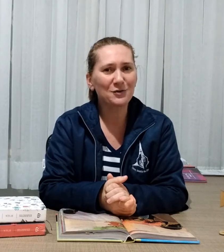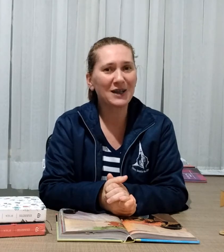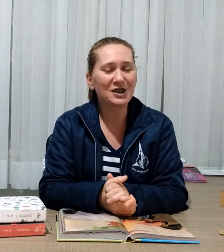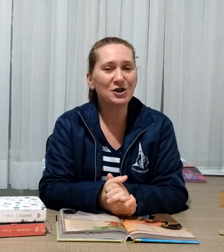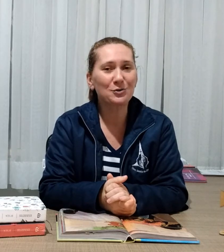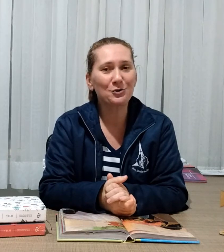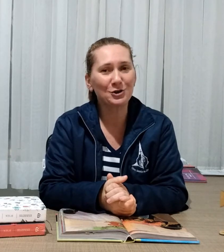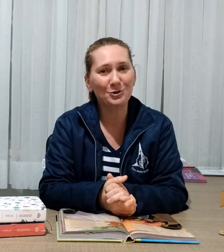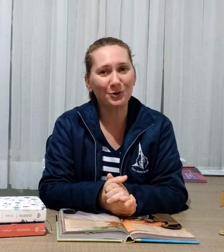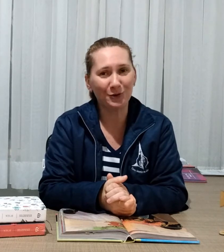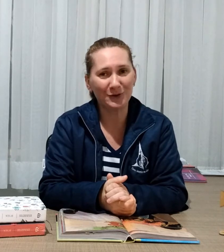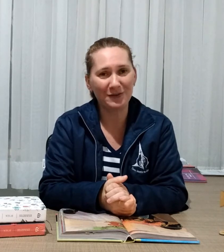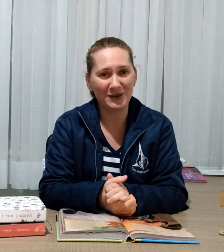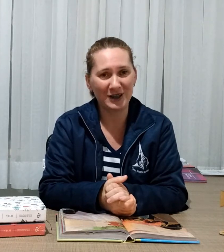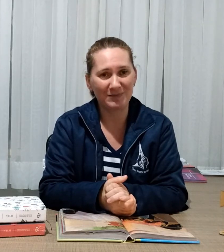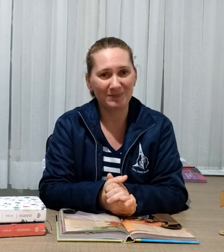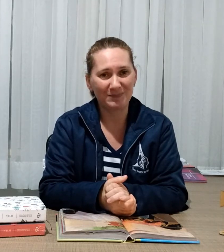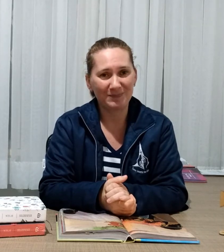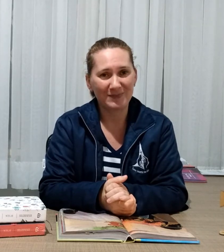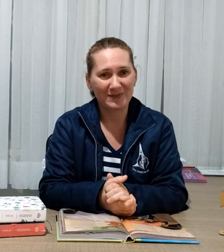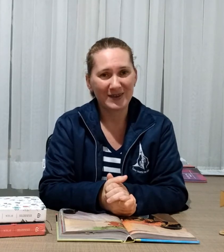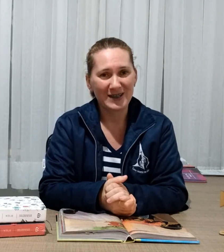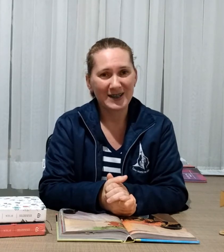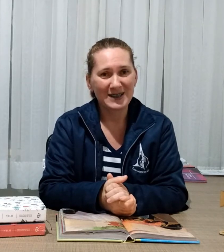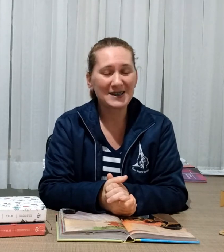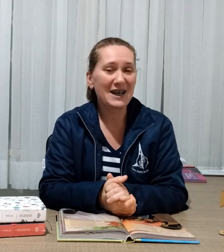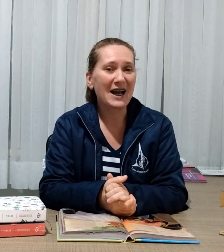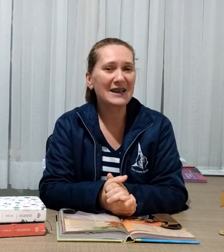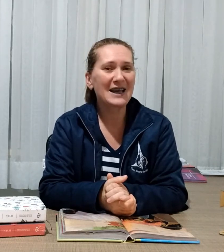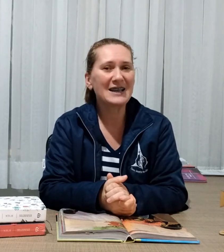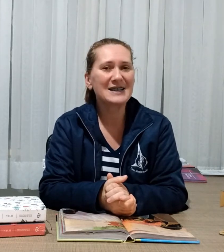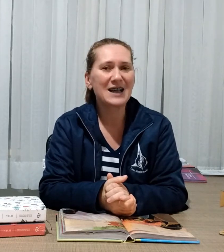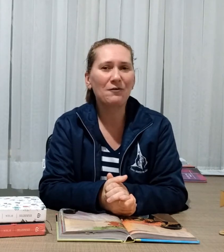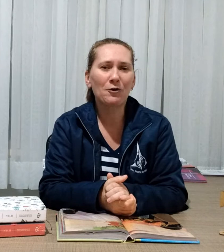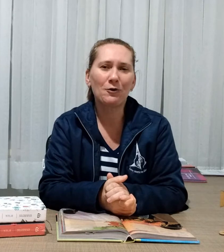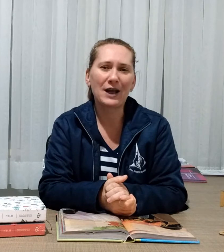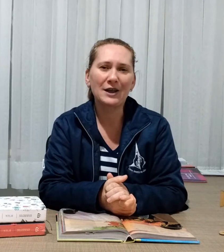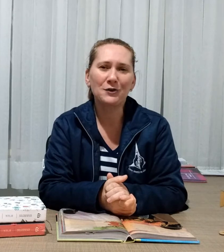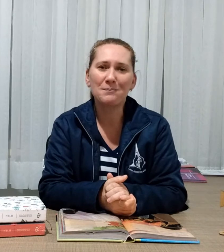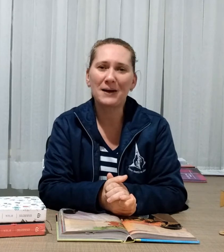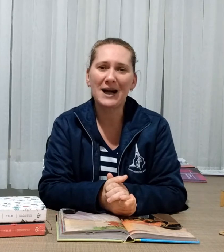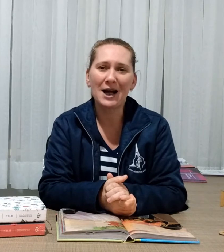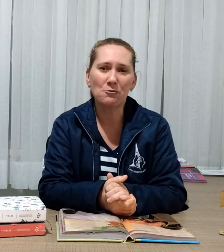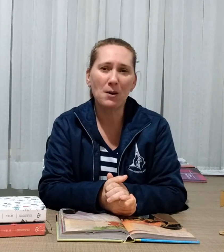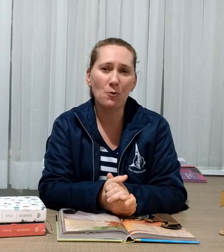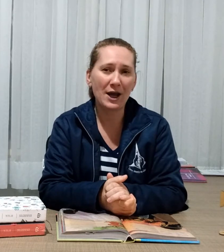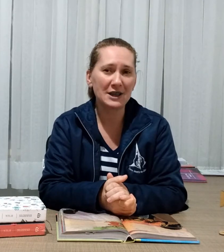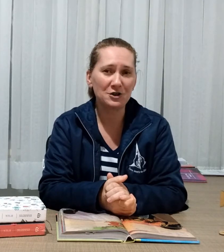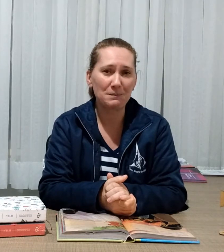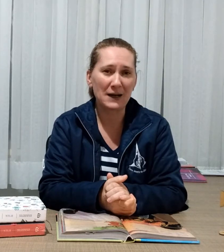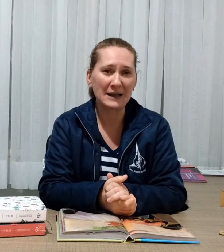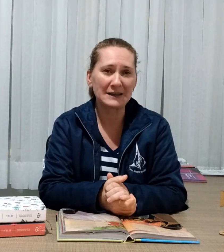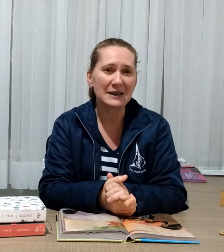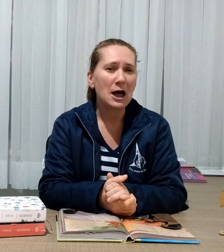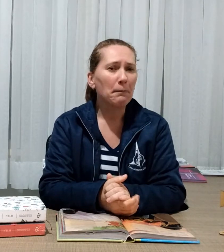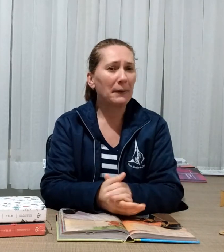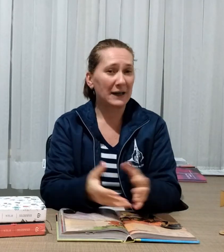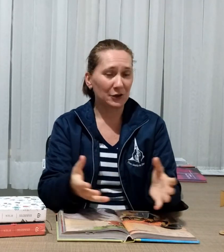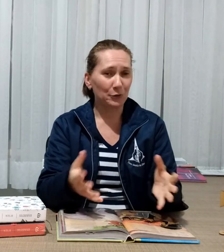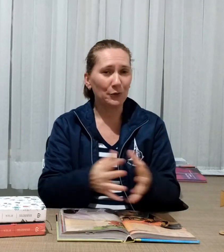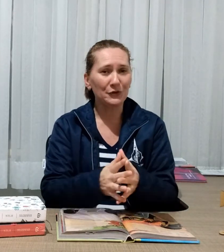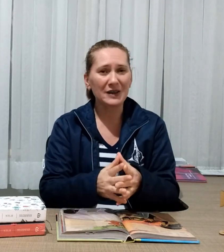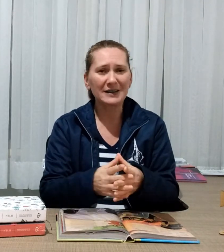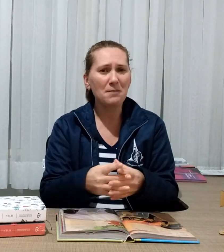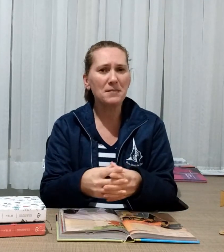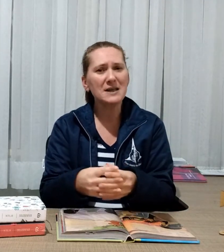vocês acham da atitude do dono da vinha? Será que ele estava correto em pagar uma moeda de prata